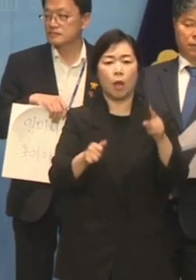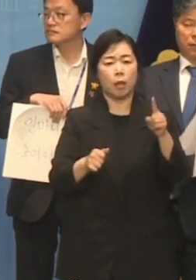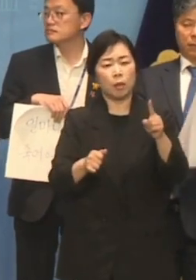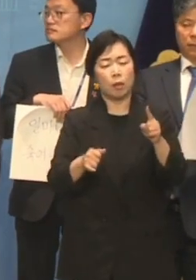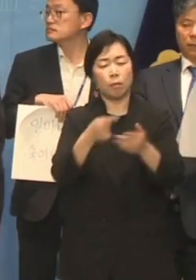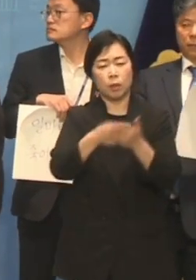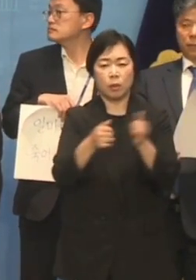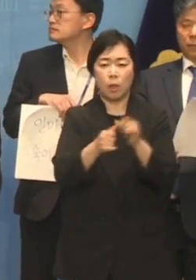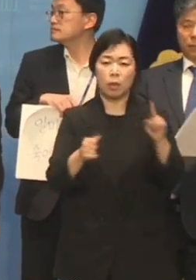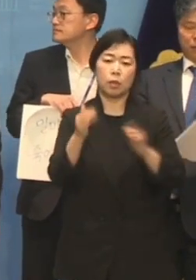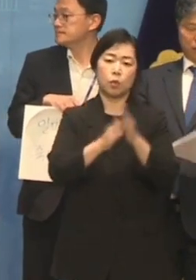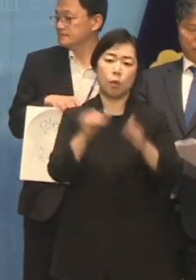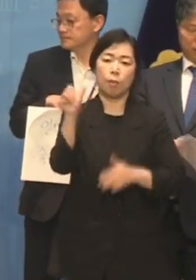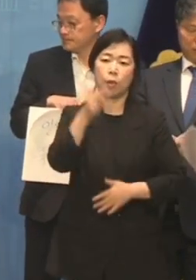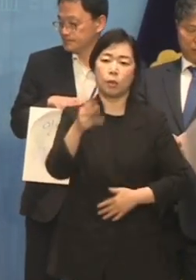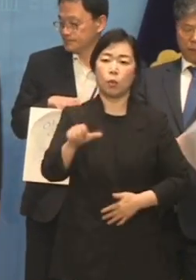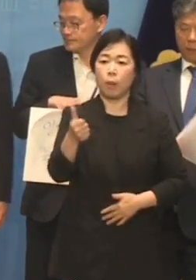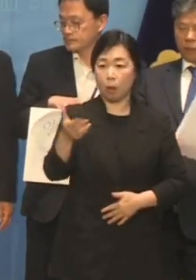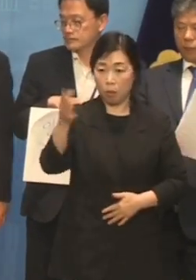있습니다.